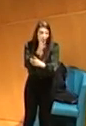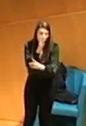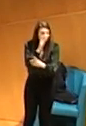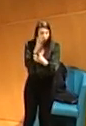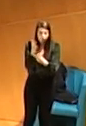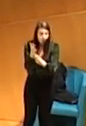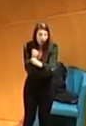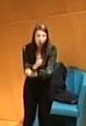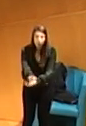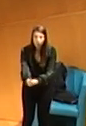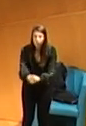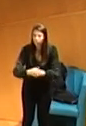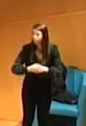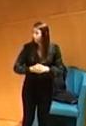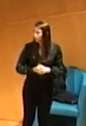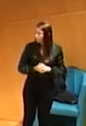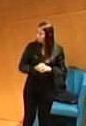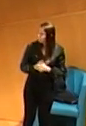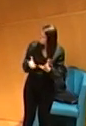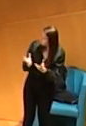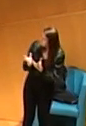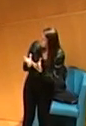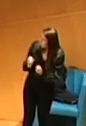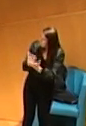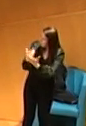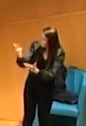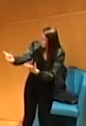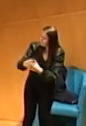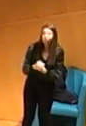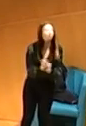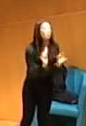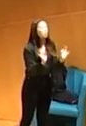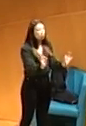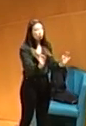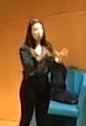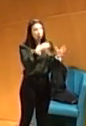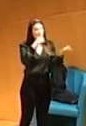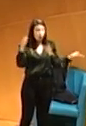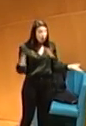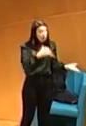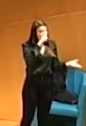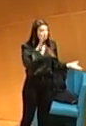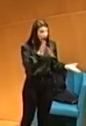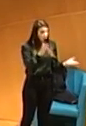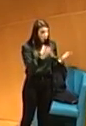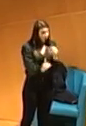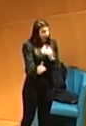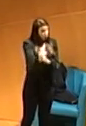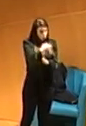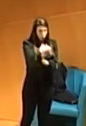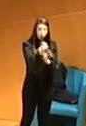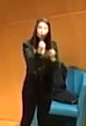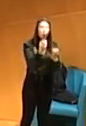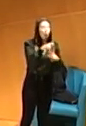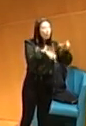Vous voulez réagir ? En fait, c'est vrai que les parents d'adultes, il y a toujours des bonnes âmes qui nous disent «